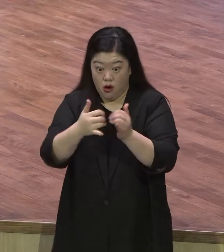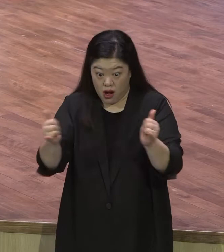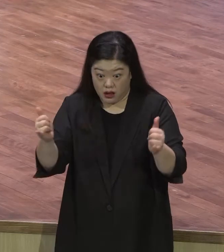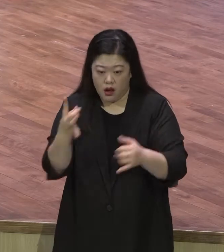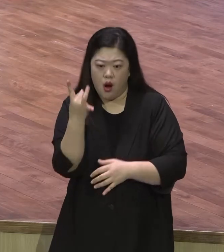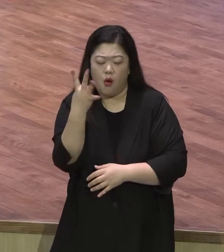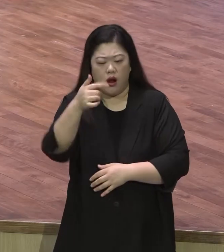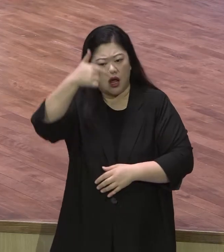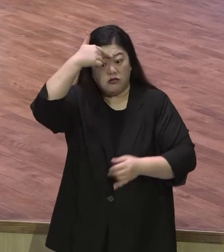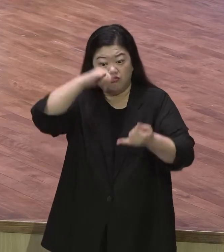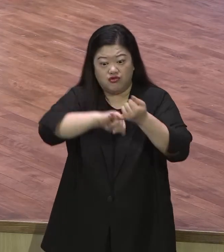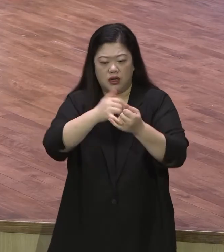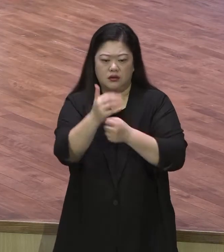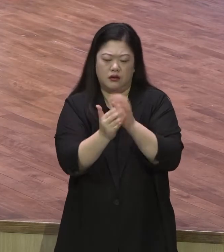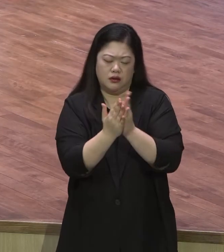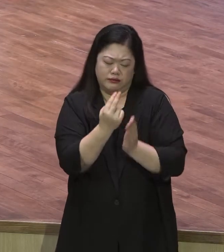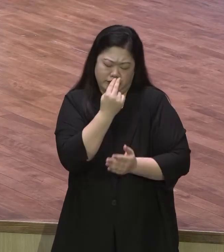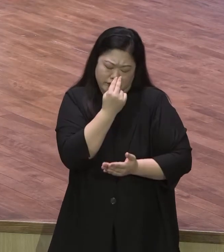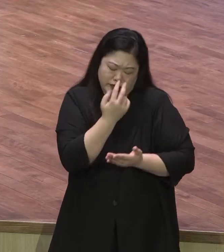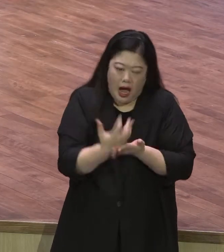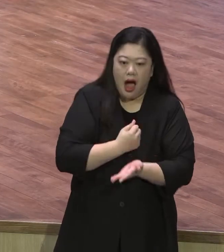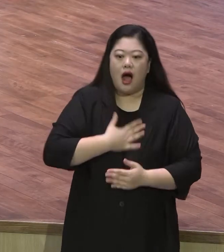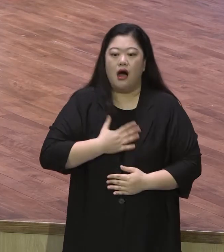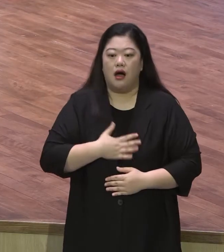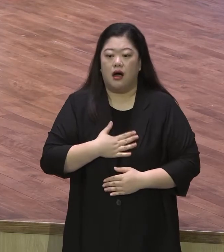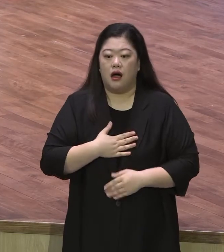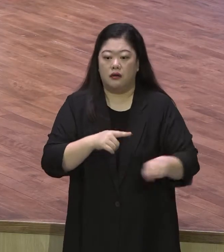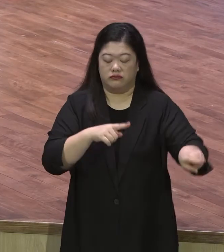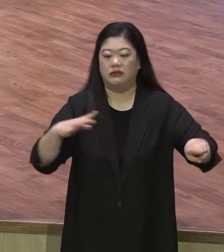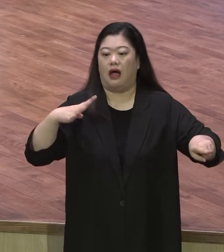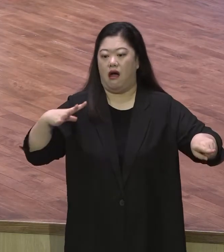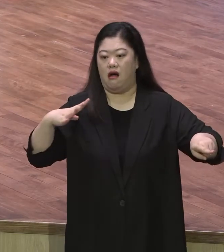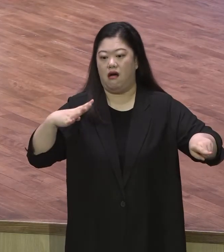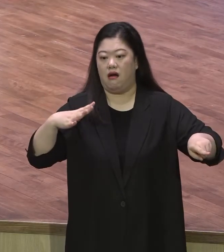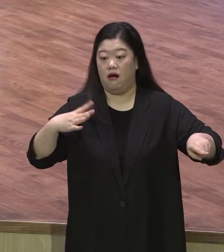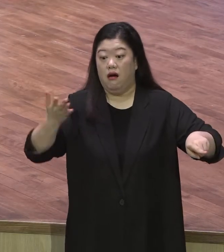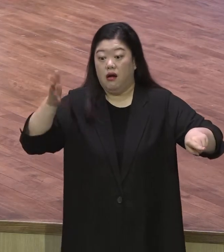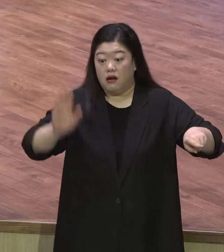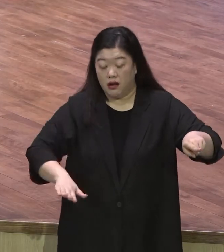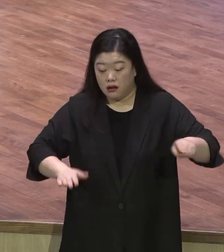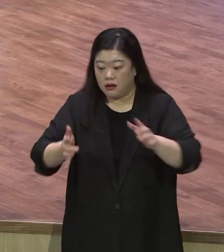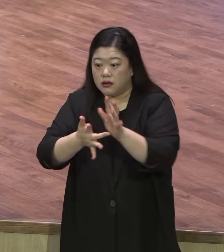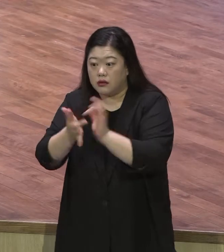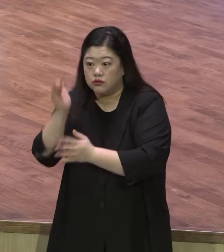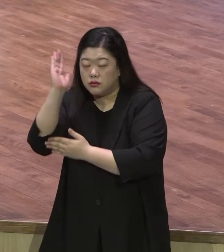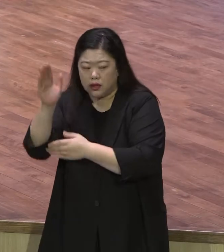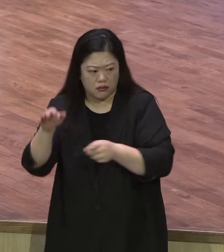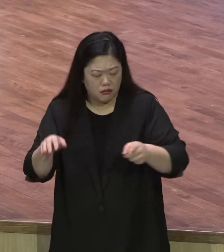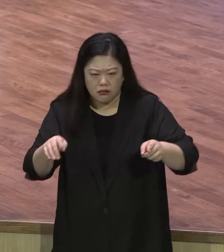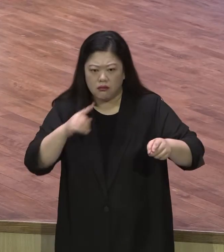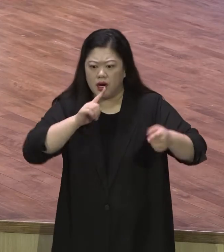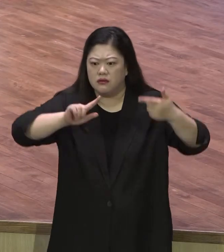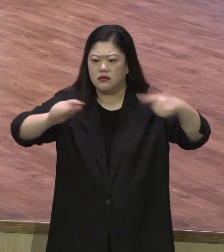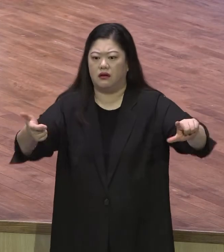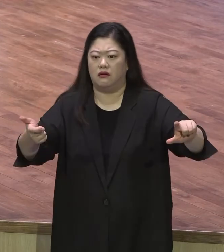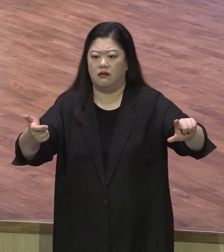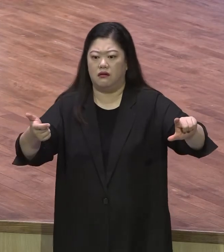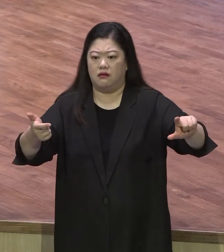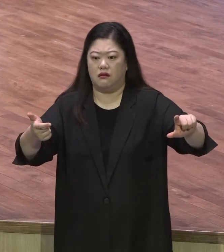완전히 달랐다. 사실 예수님 자체가 말씀이에요. 말씀이 육신인데요.